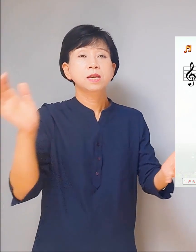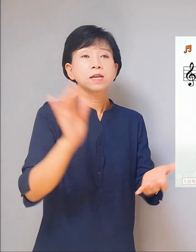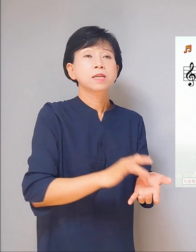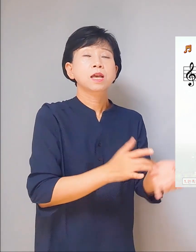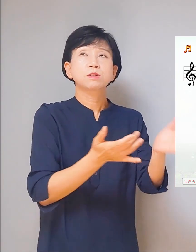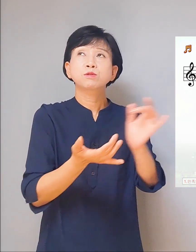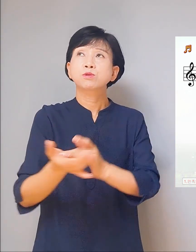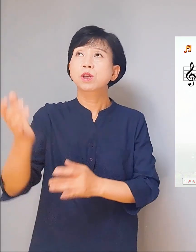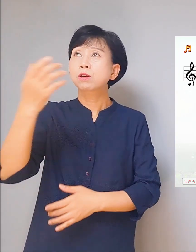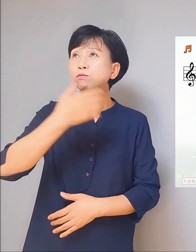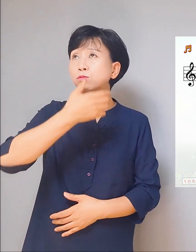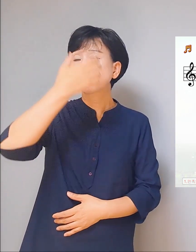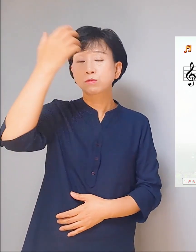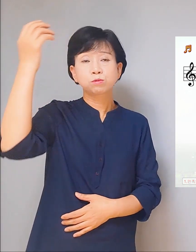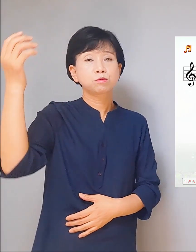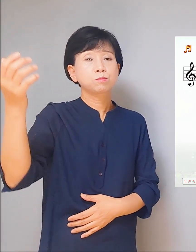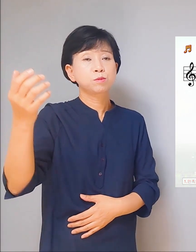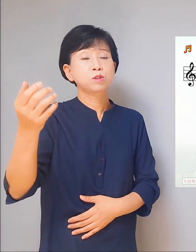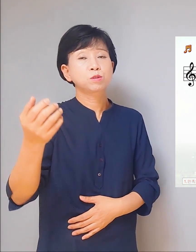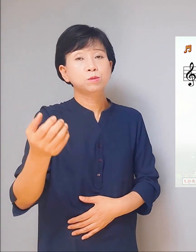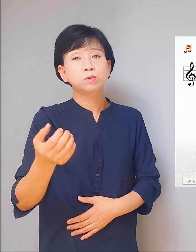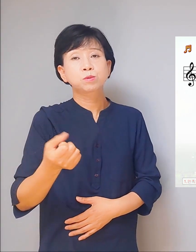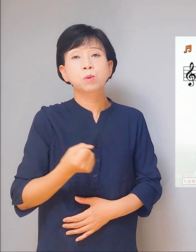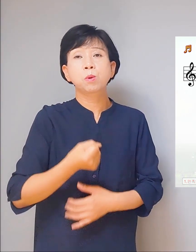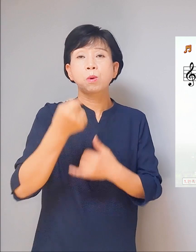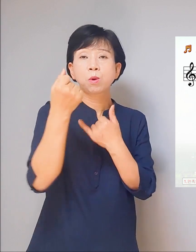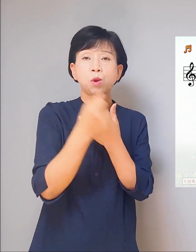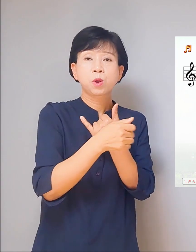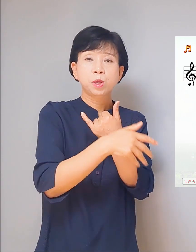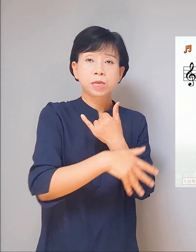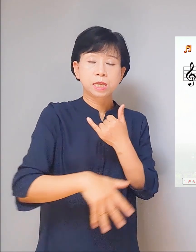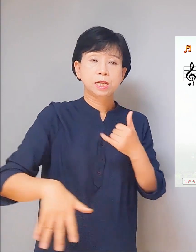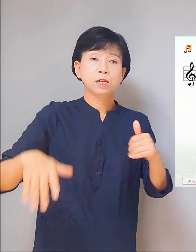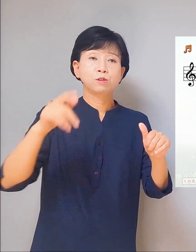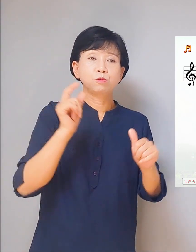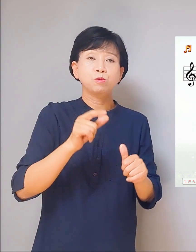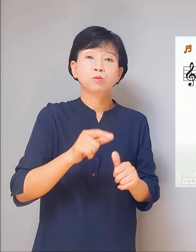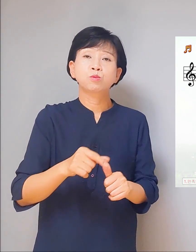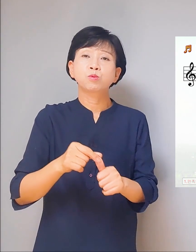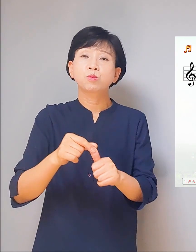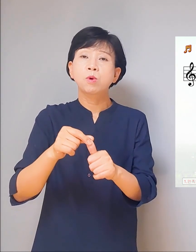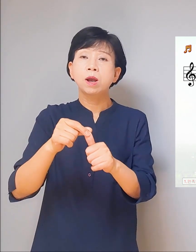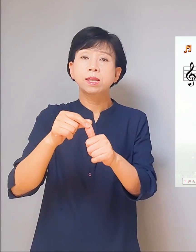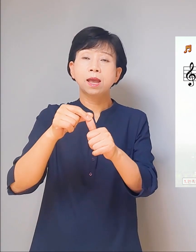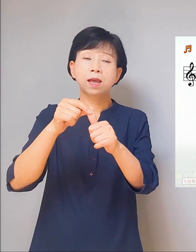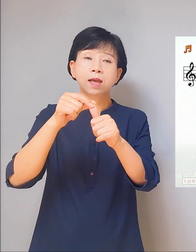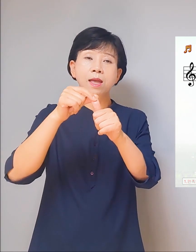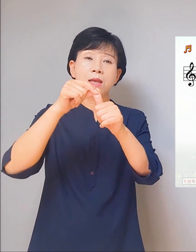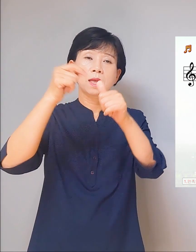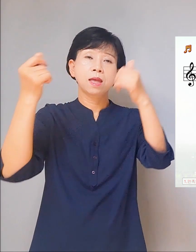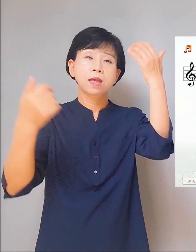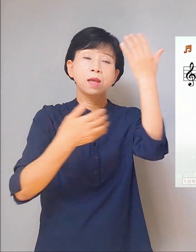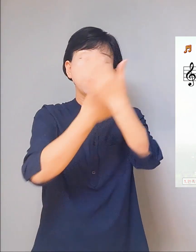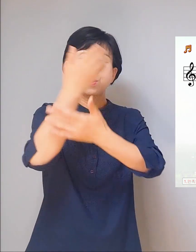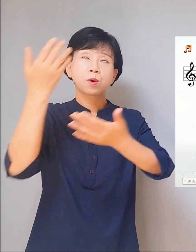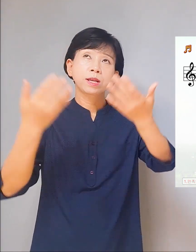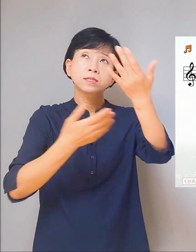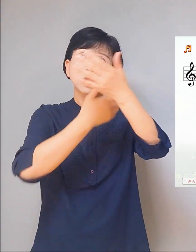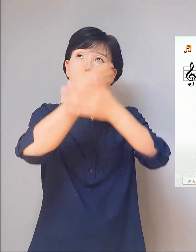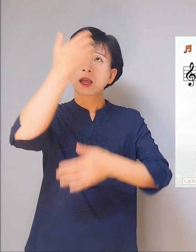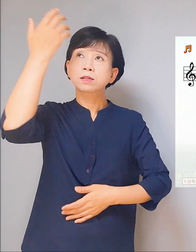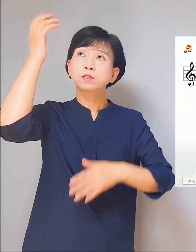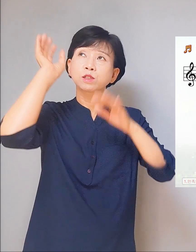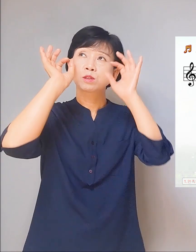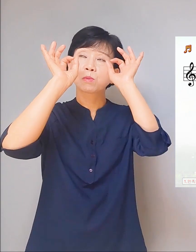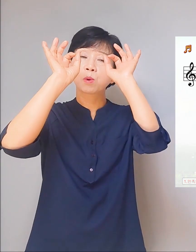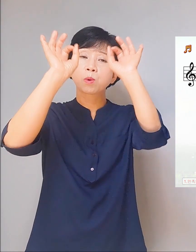청년들이 예수의 꿈을 꾸고 인류 구원의